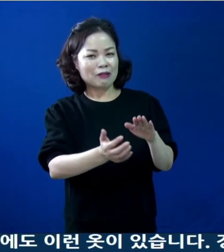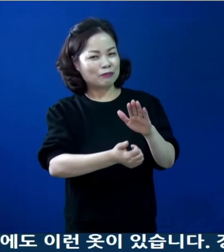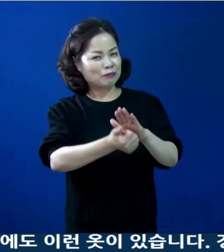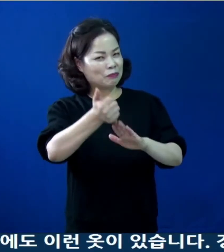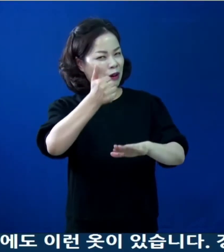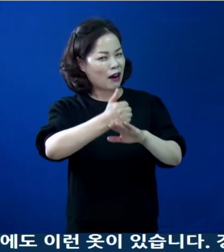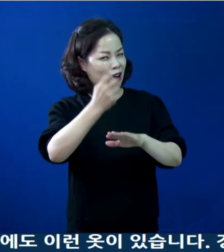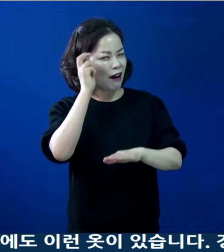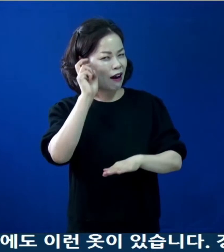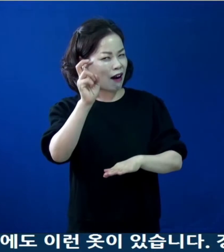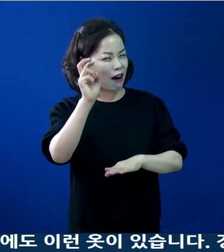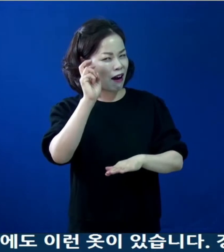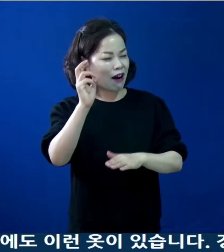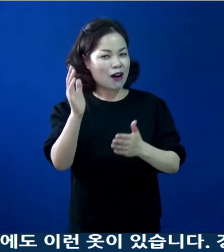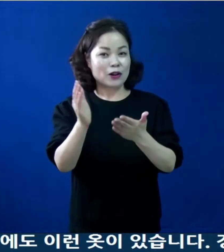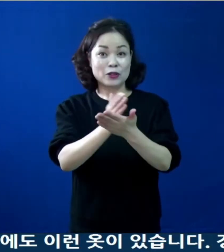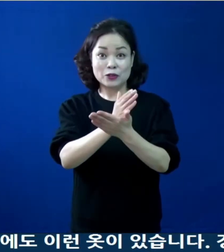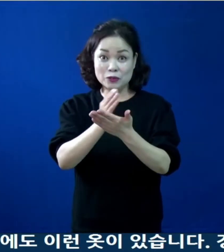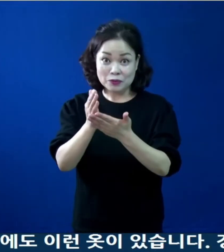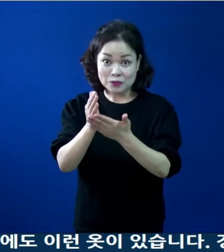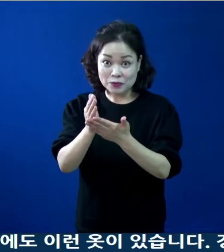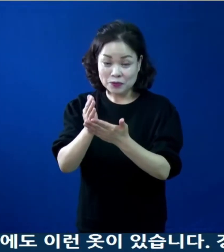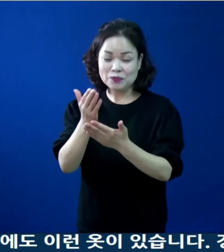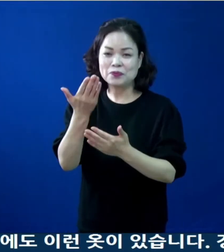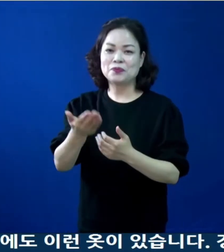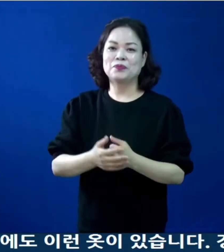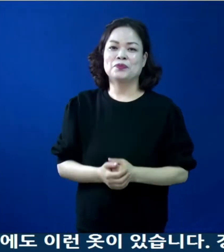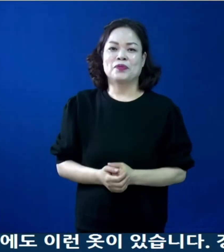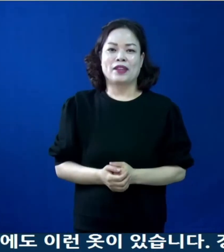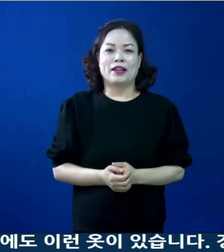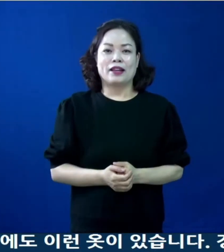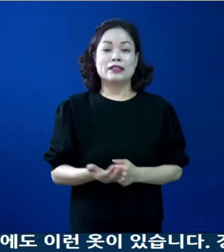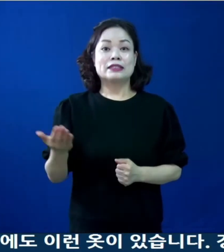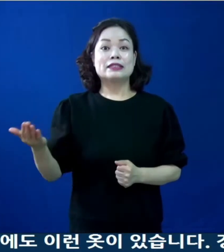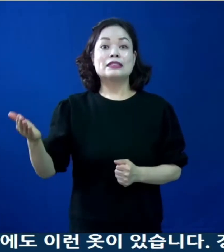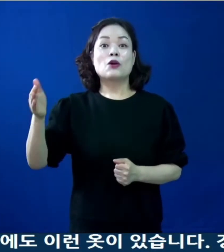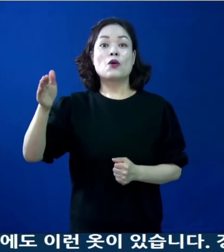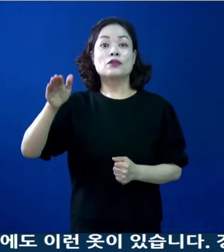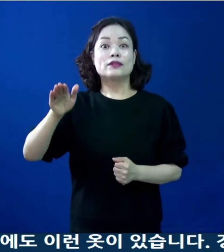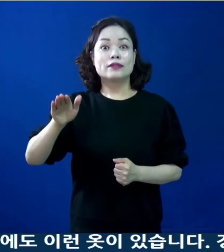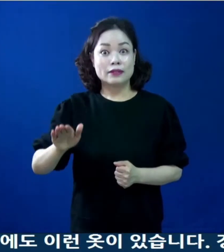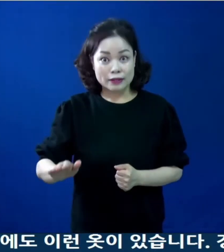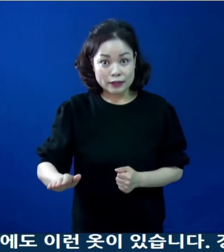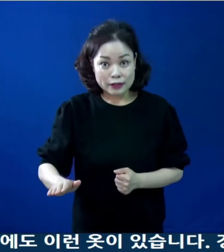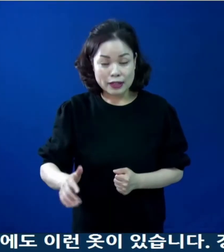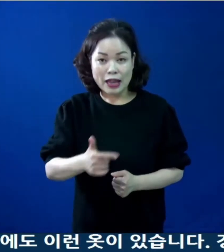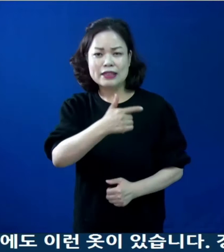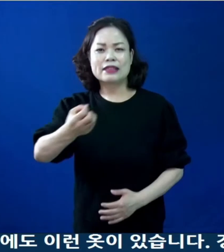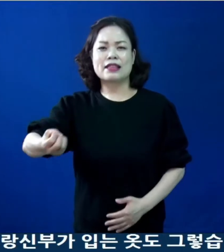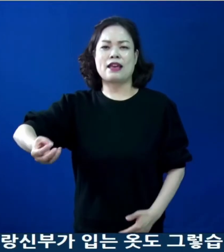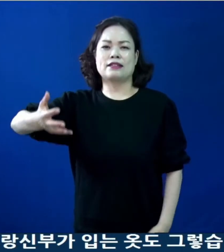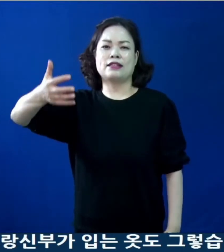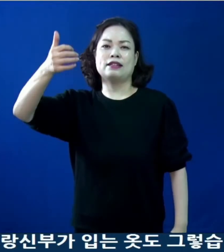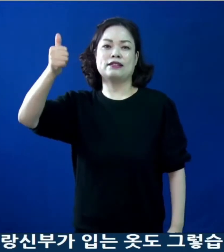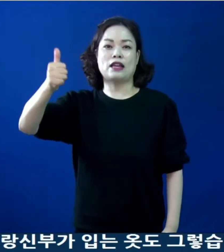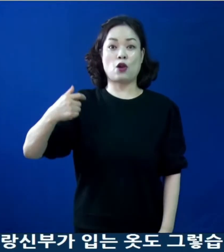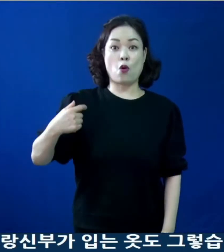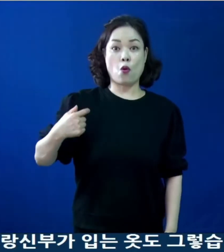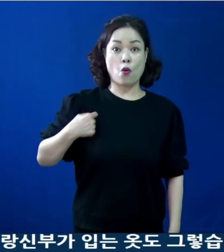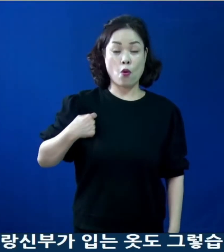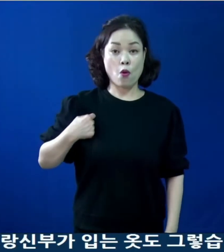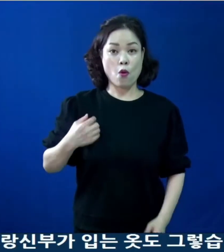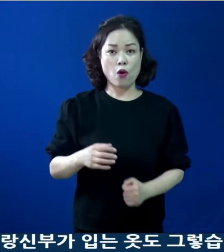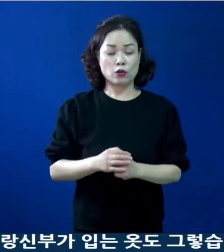사람들 같다라는 구별도 주게 되어 있습니다. 그런데 대제사장의 옷은 아까 본 대로